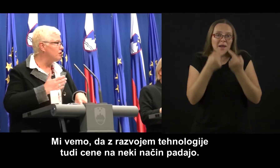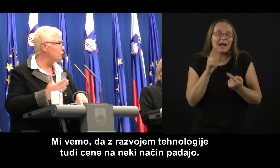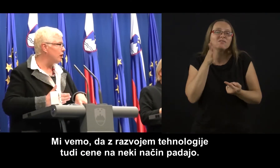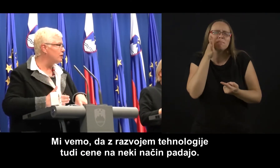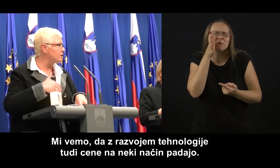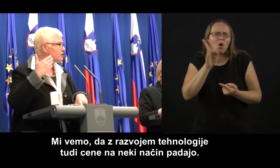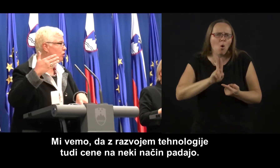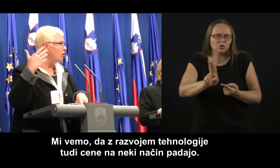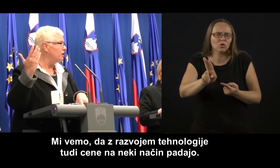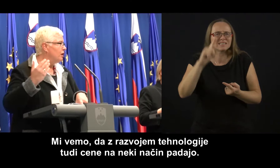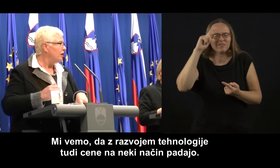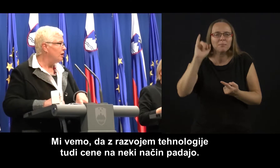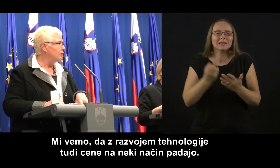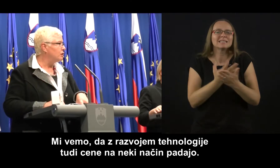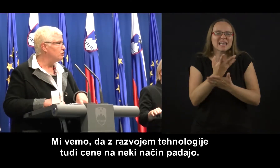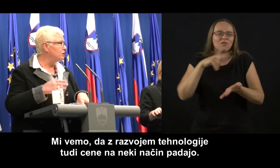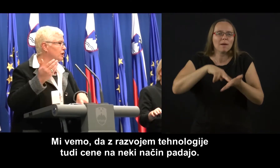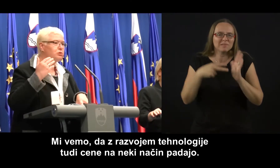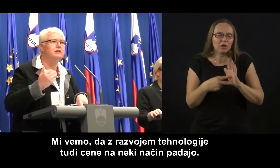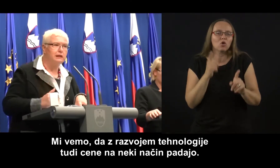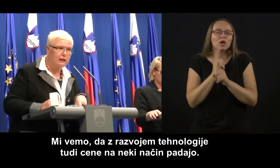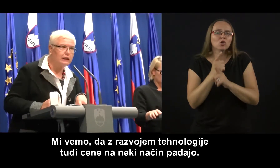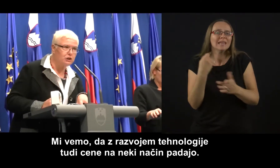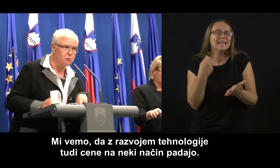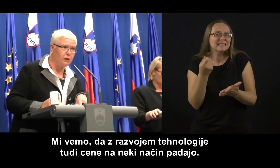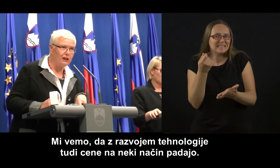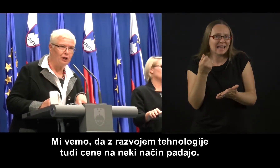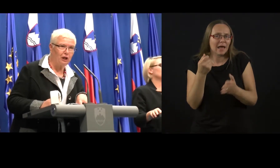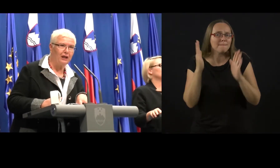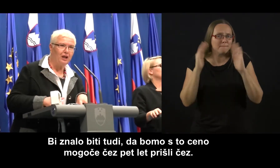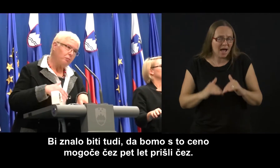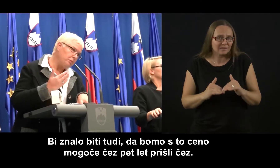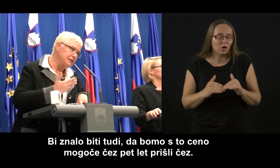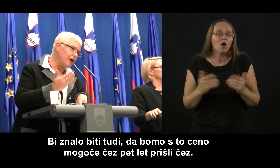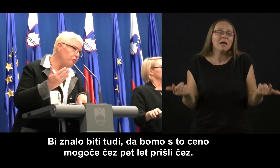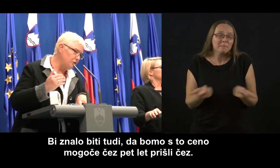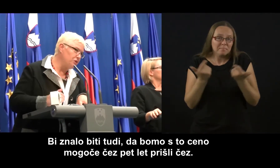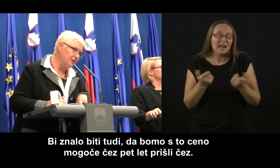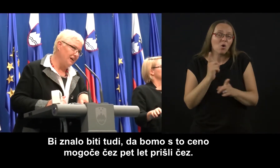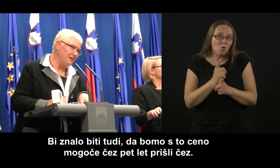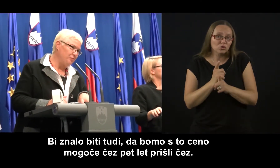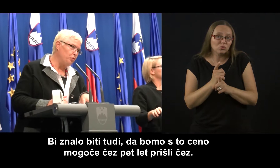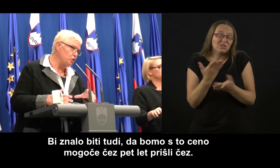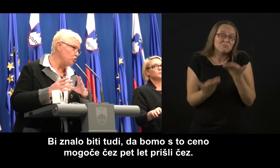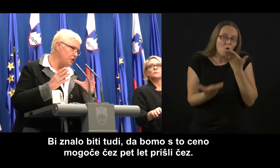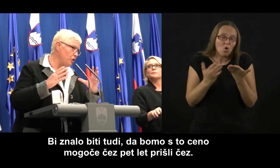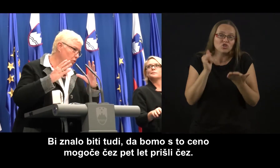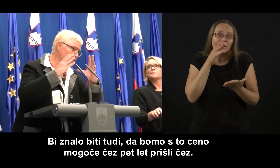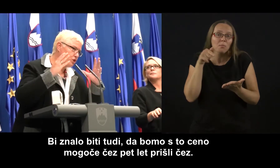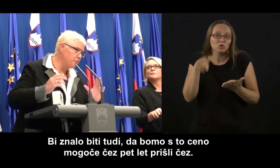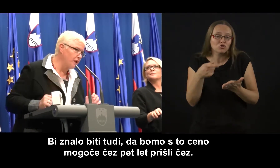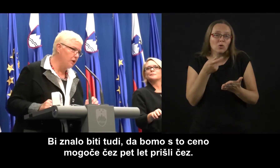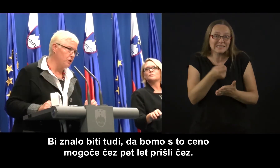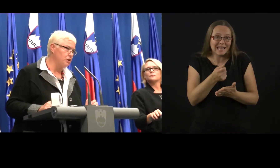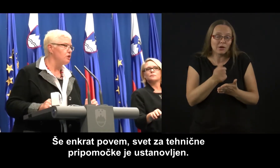prihodnosti mi vemo, ne, da z razvojem tehnologije tudi cene na nek način padajo. Ne. Bi znalo bi tudi, da bomo s to ceno